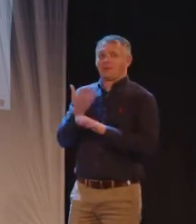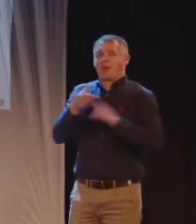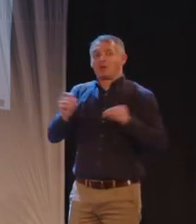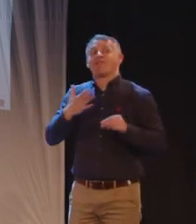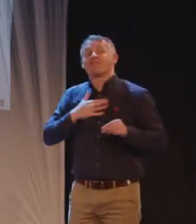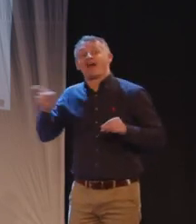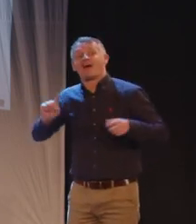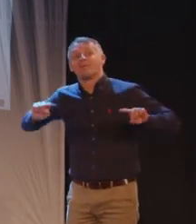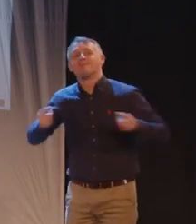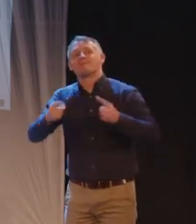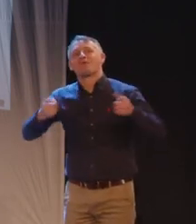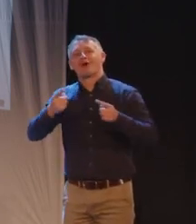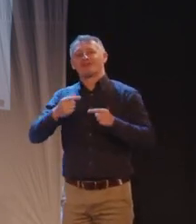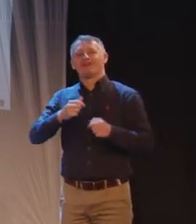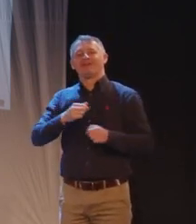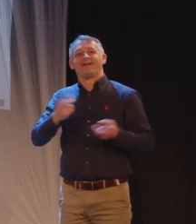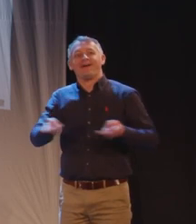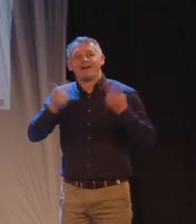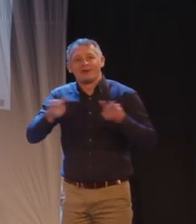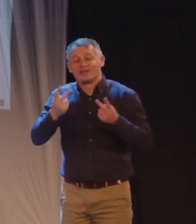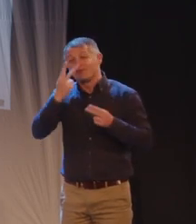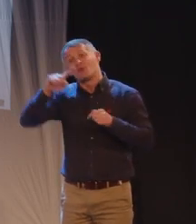să mergeți mai departe să vedeți următorul filmuleț.